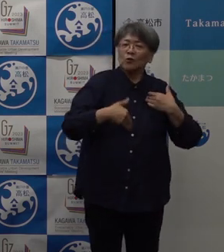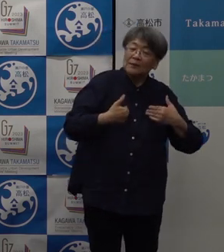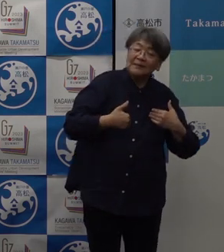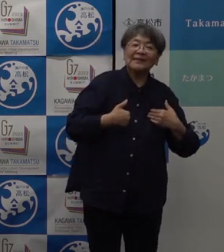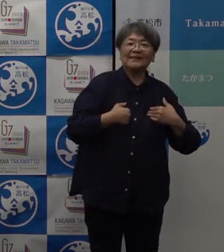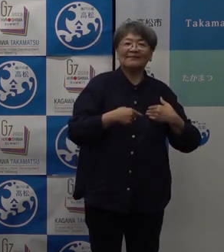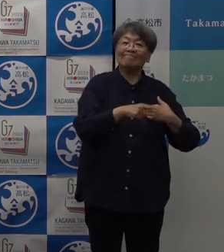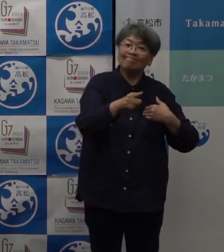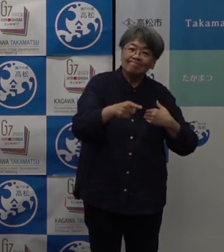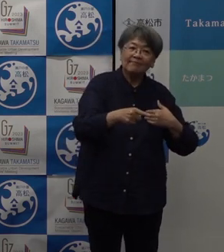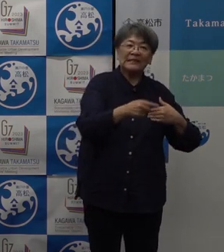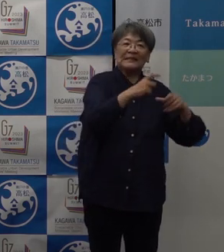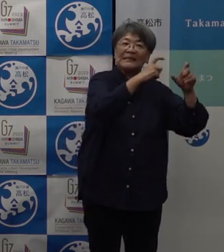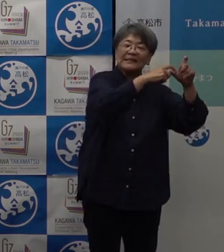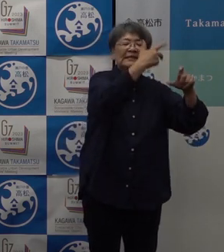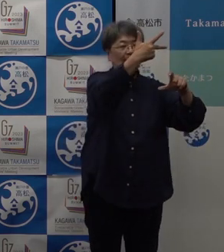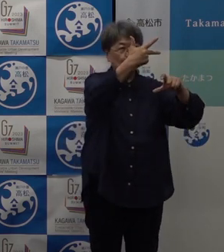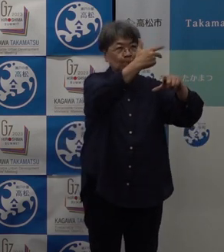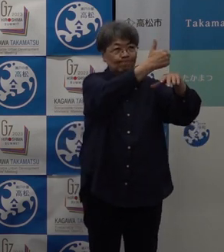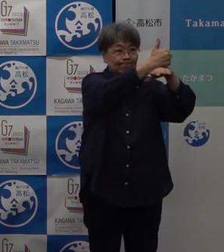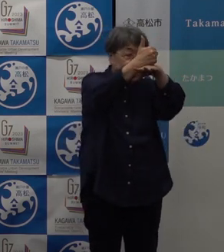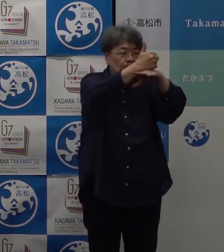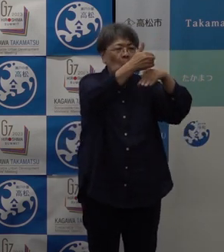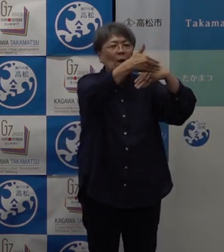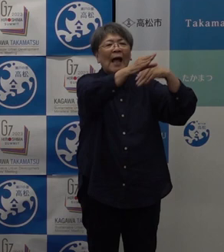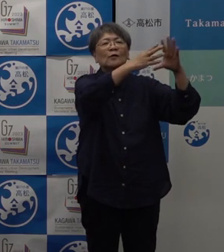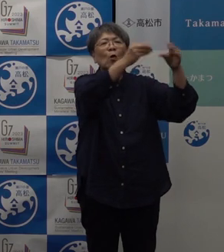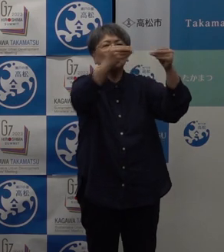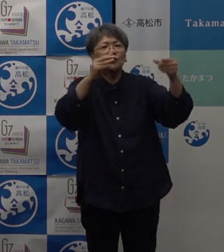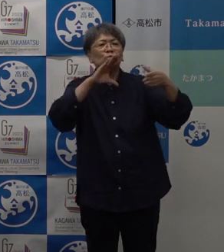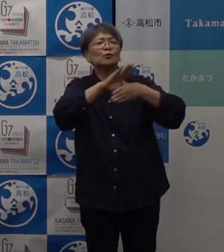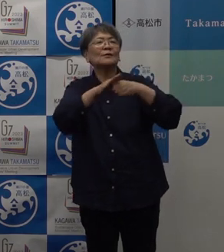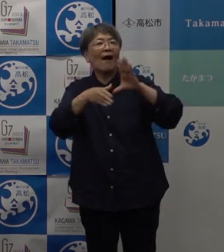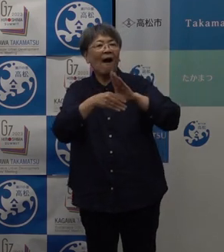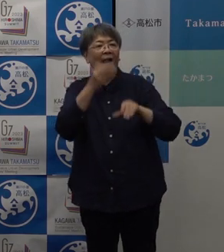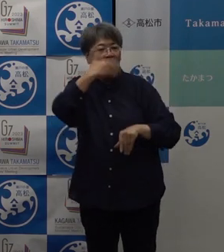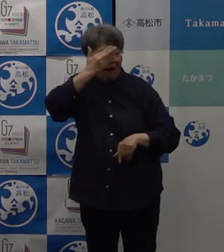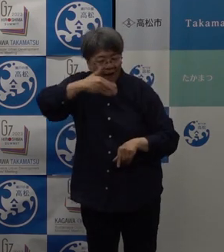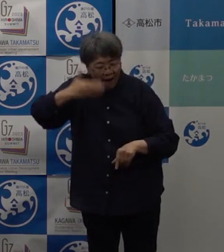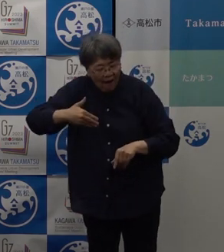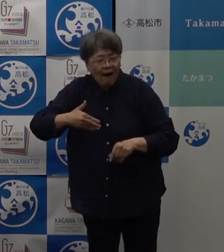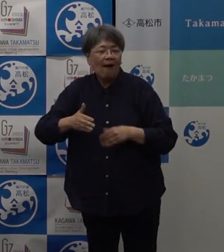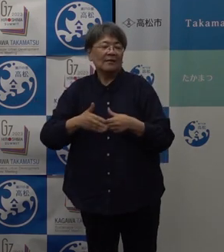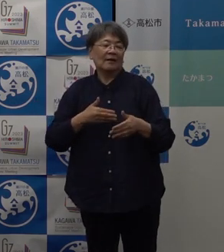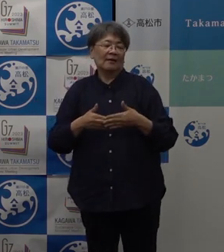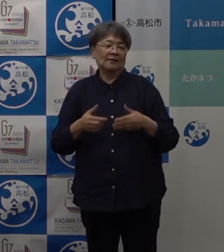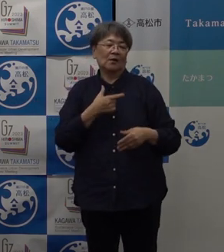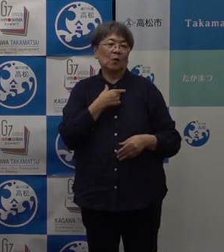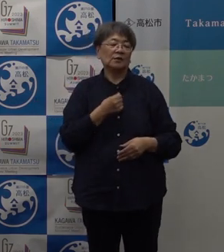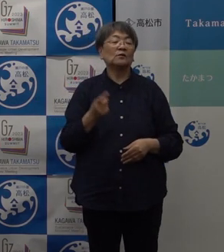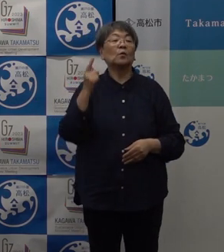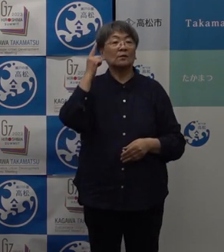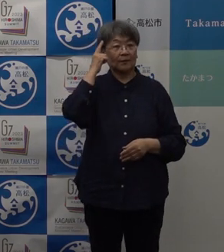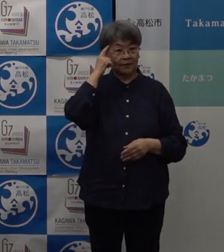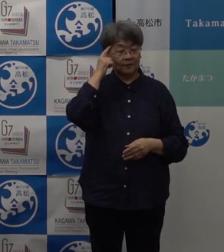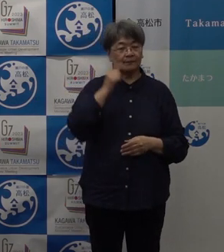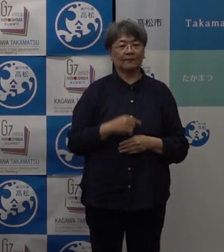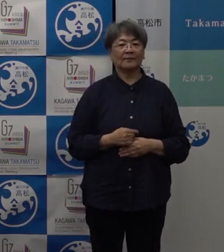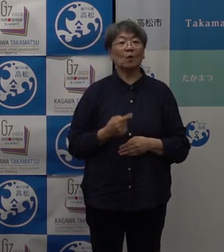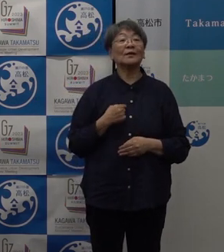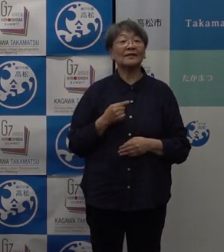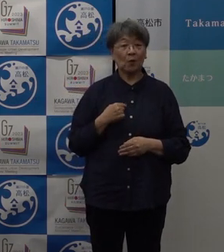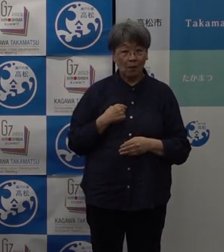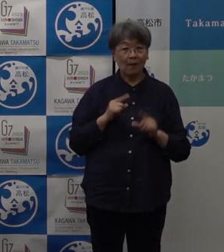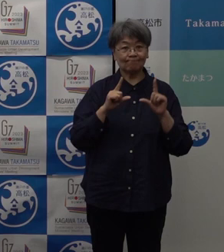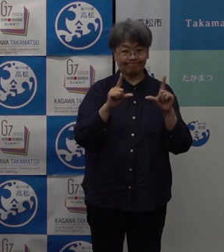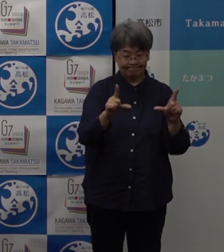G7 各国外国の文化に触れていただきたいというふうに考えておるものでございます。私の方からは以